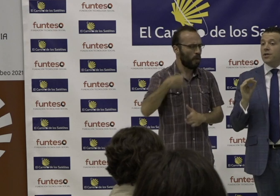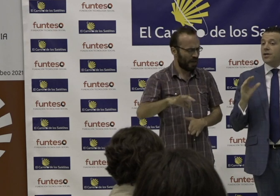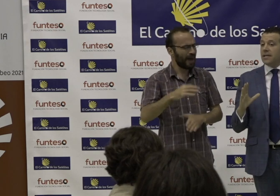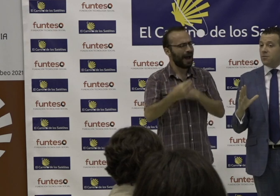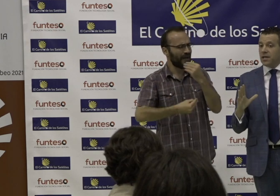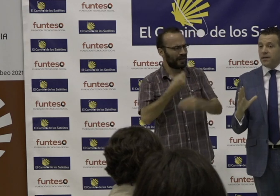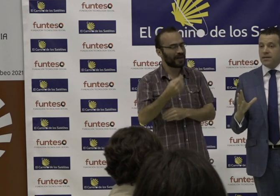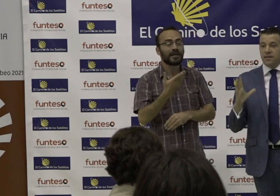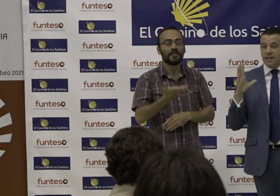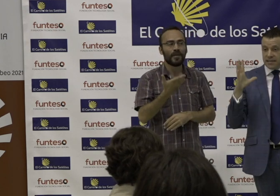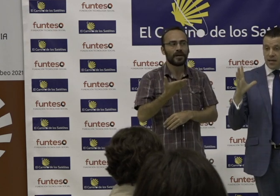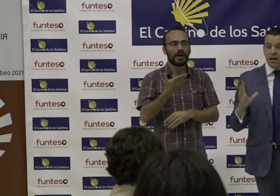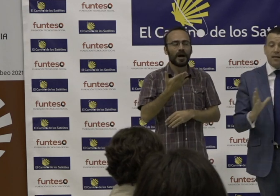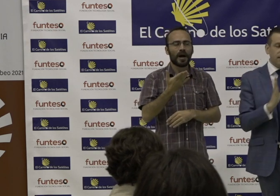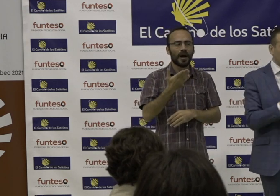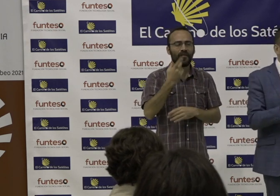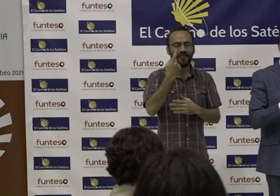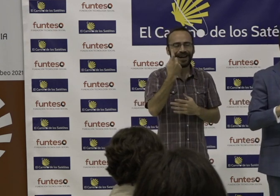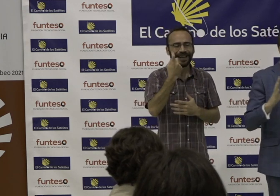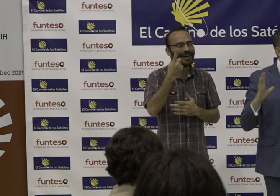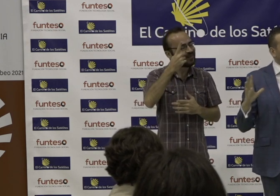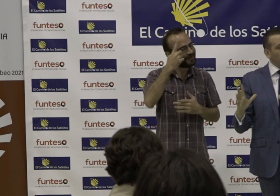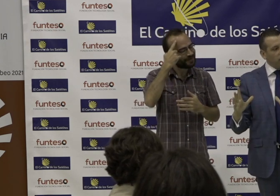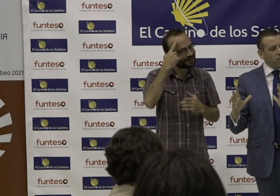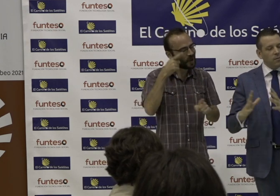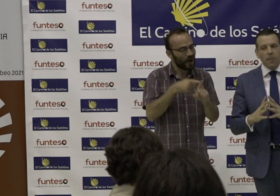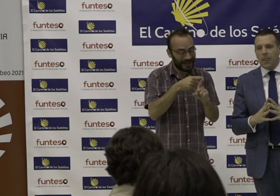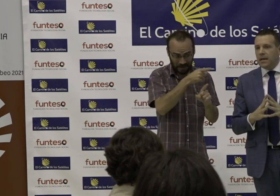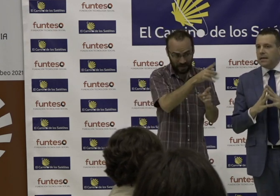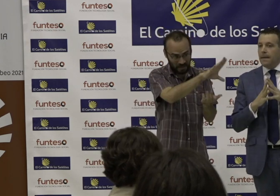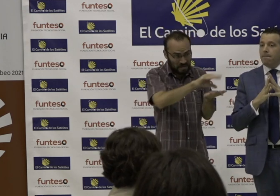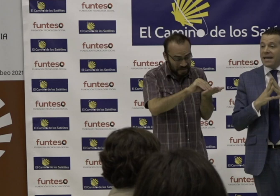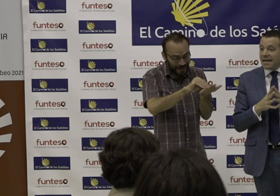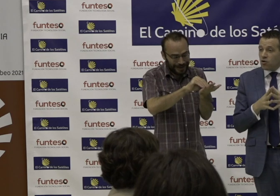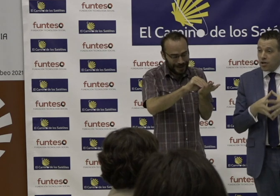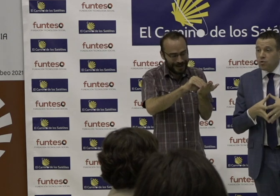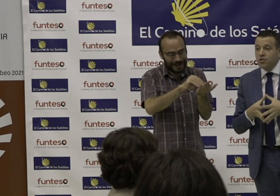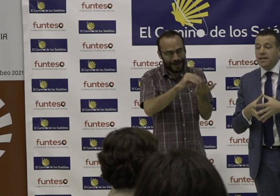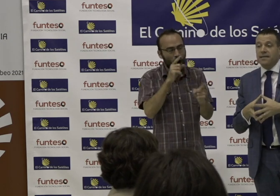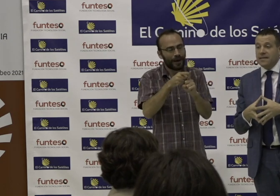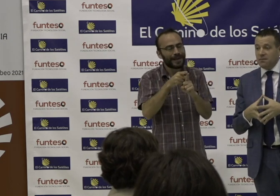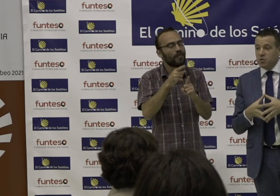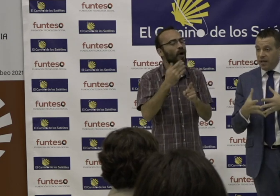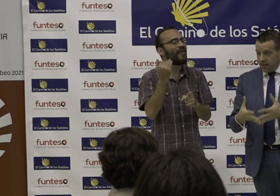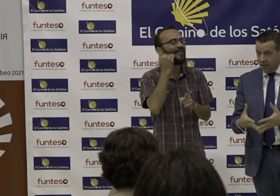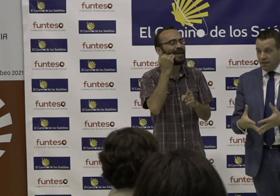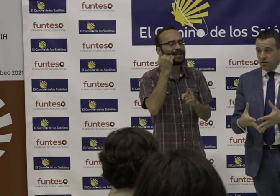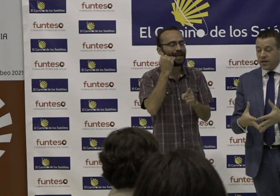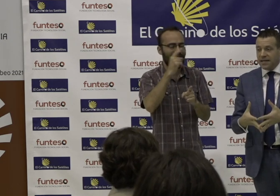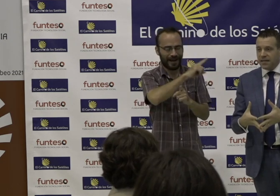Lo único que tenemos que hacer es desgranarlas en corto, medio y largo plazo. marcar los recursos que necesitamos